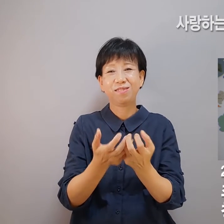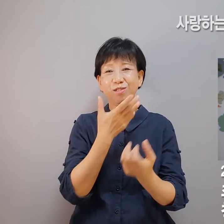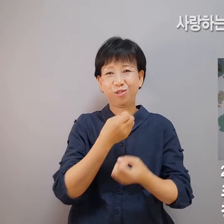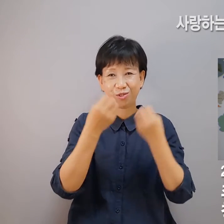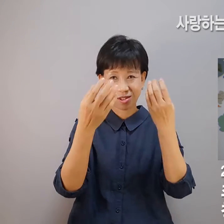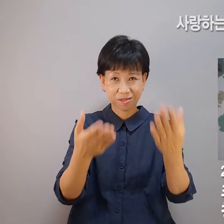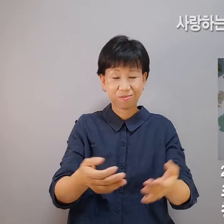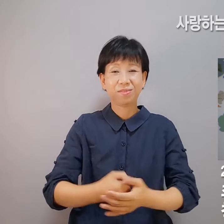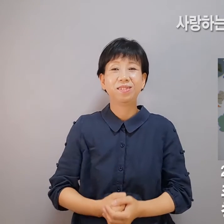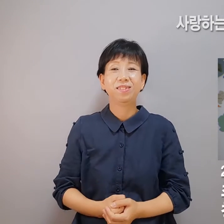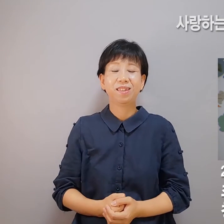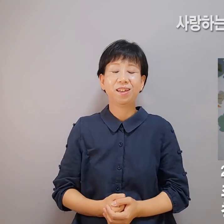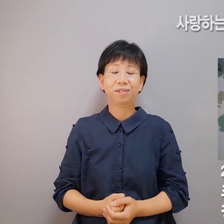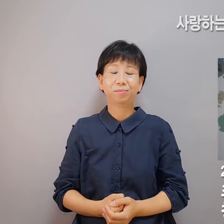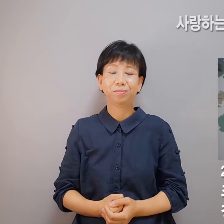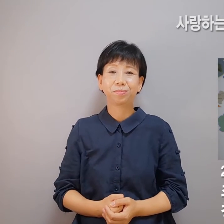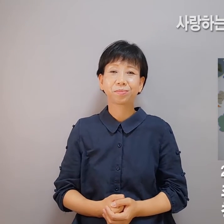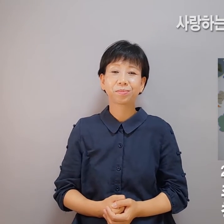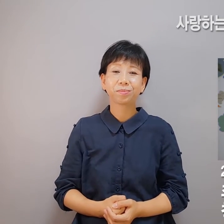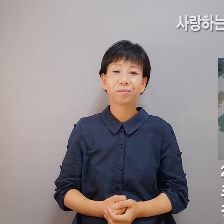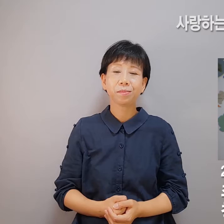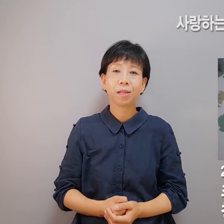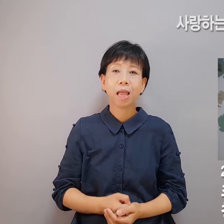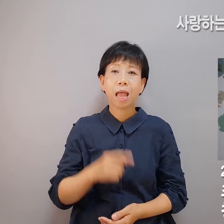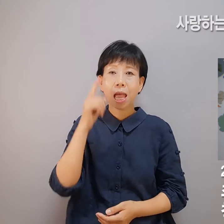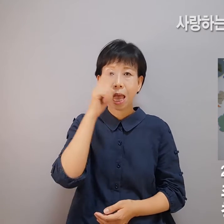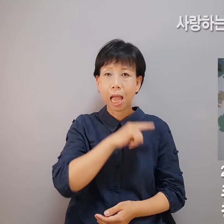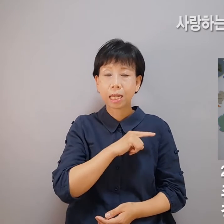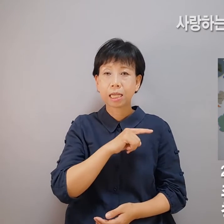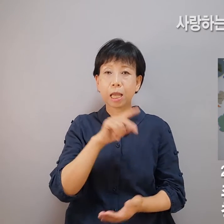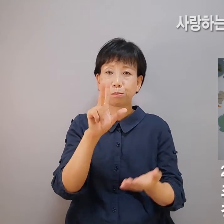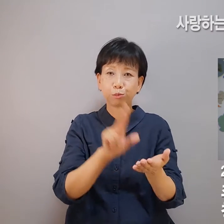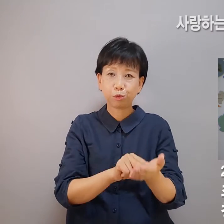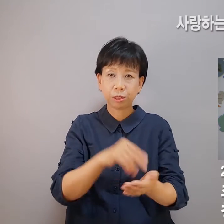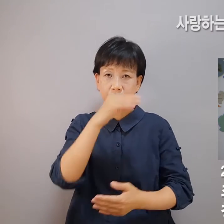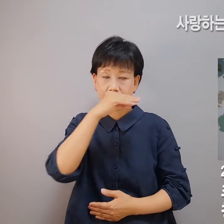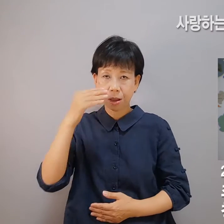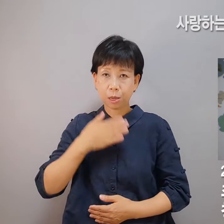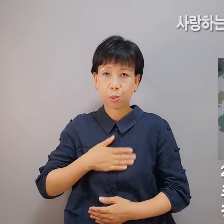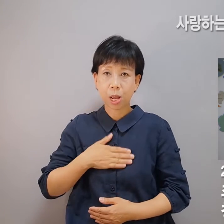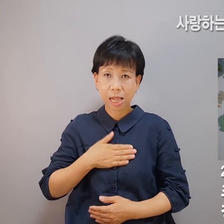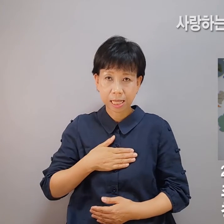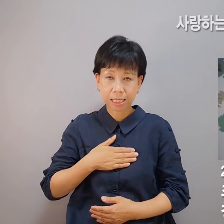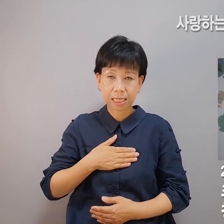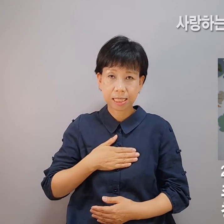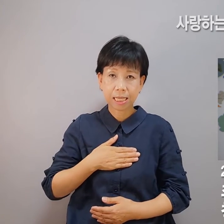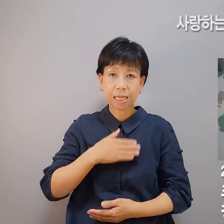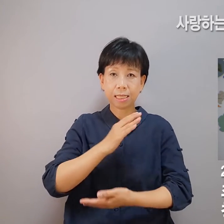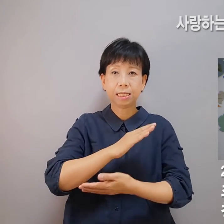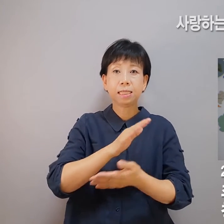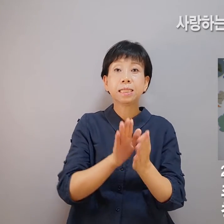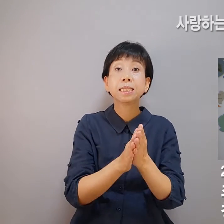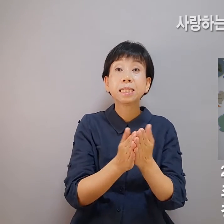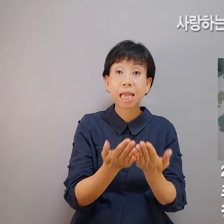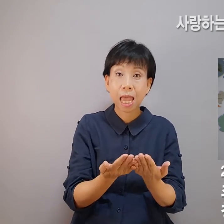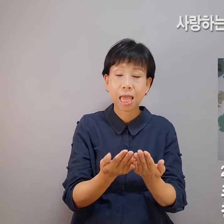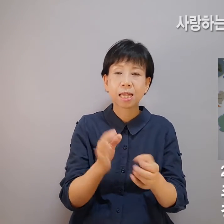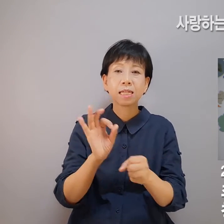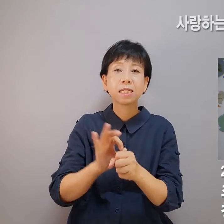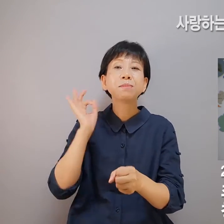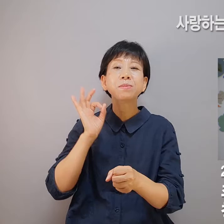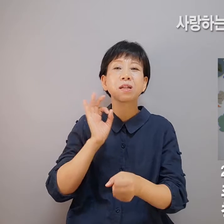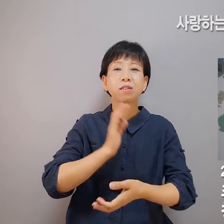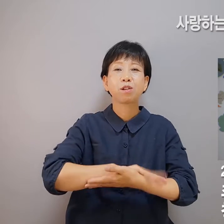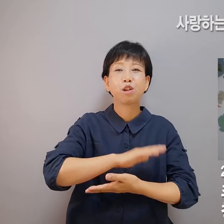랜디 알콘의 악의 문제 바로 알기라는 10년 전의 책이 좀 있습니다. 10년이 지났으니까 좀